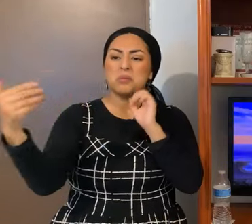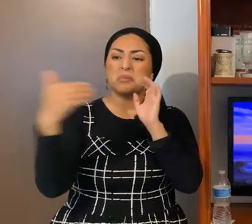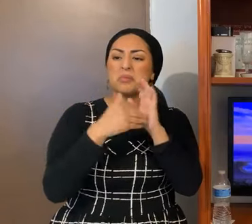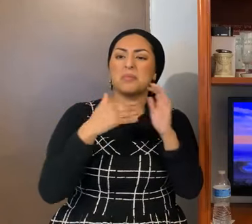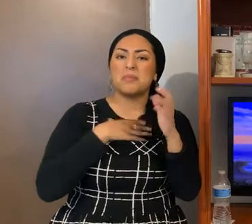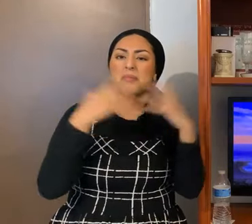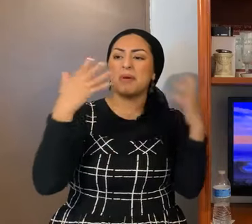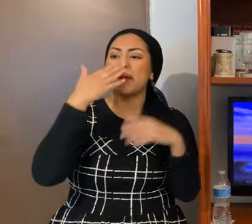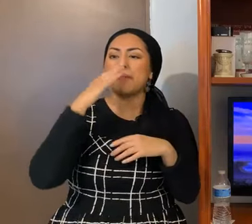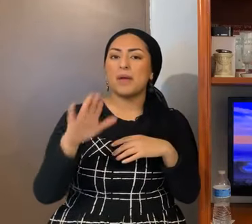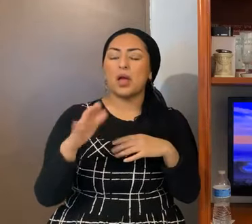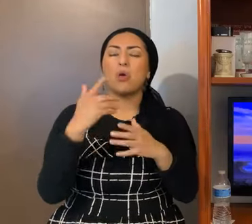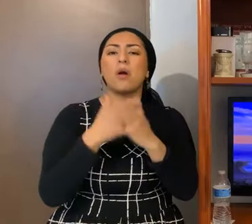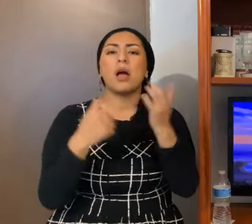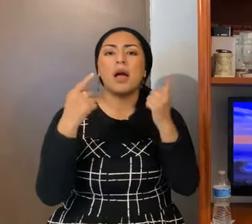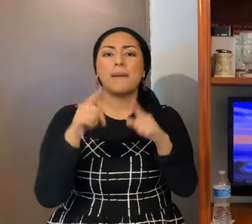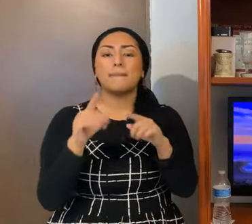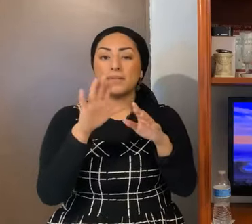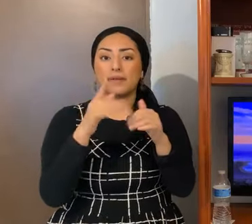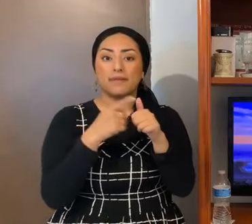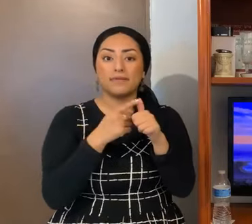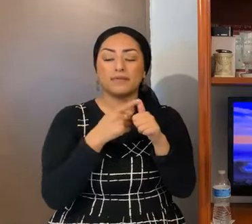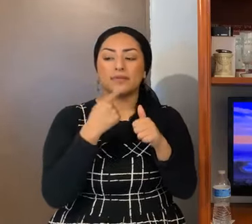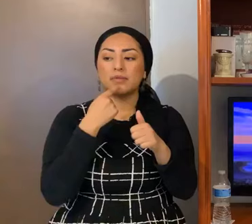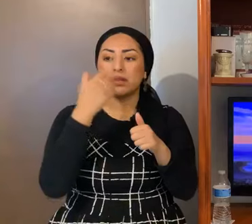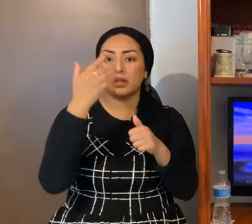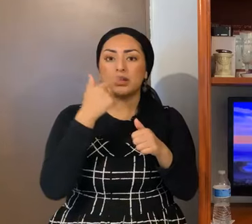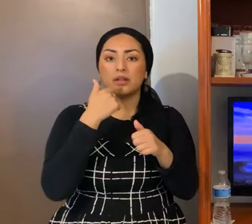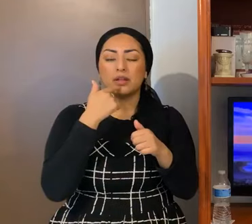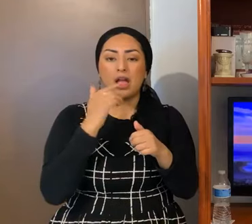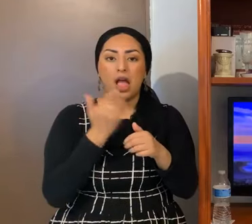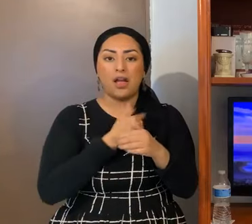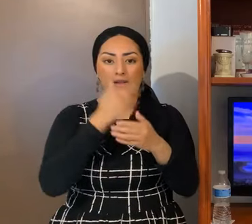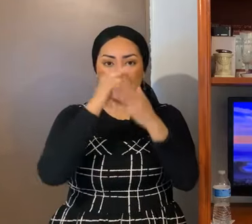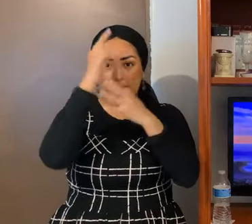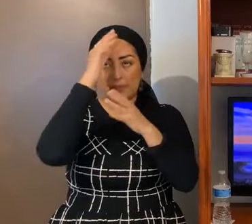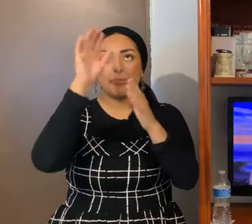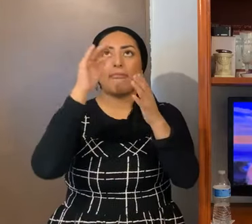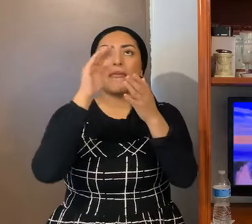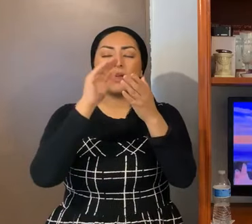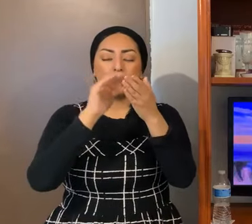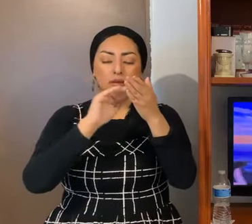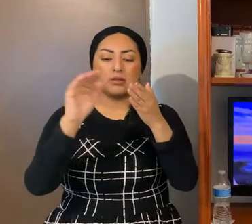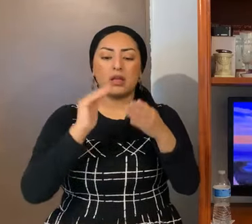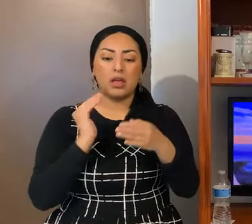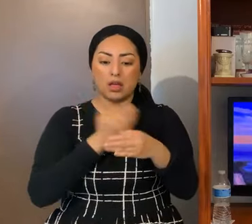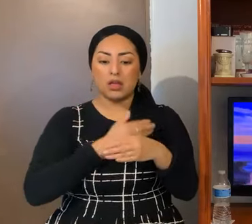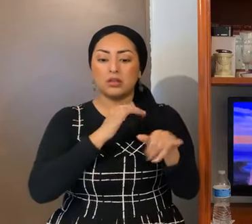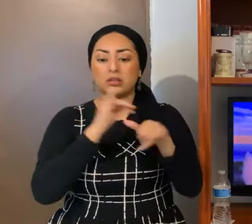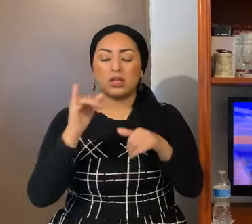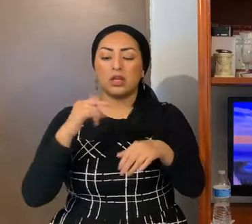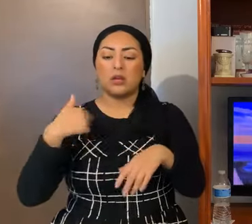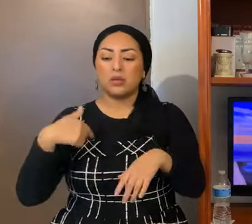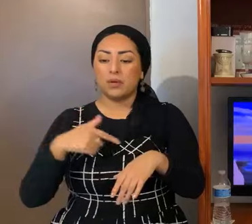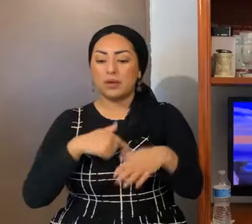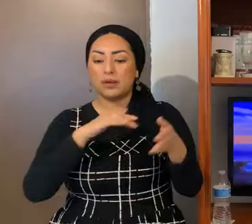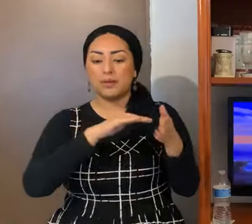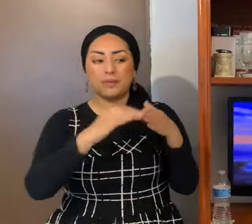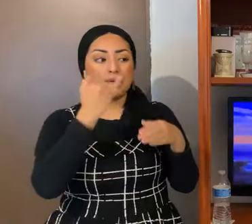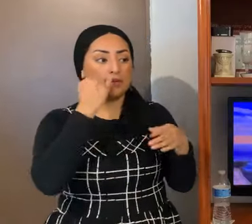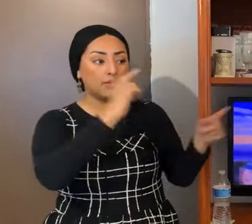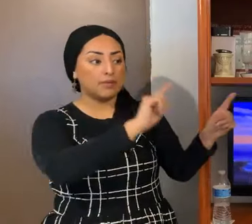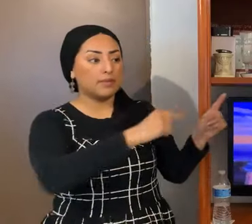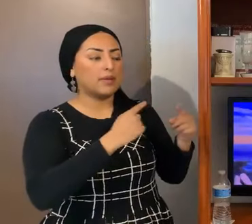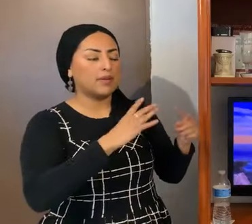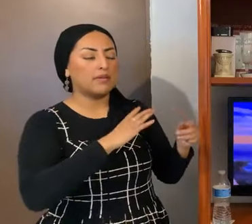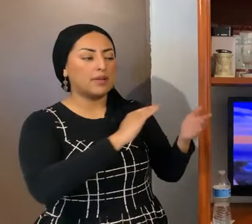¿qué pasa? Primero, dice el Padre nuestro, dice el Avinu, perdónanos a nosotros como también nosotros perdonamos a